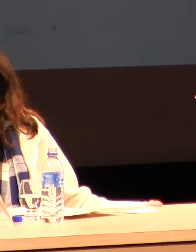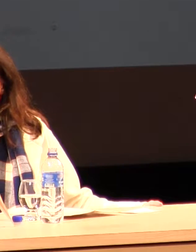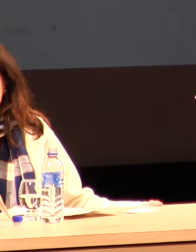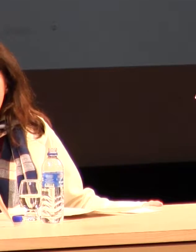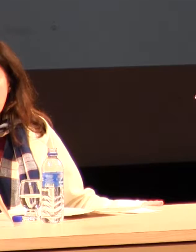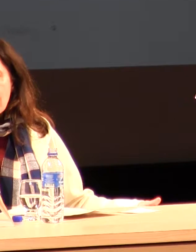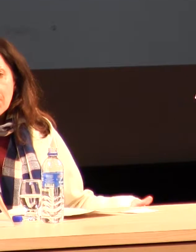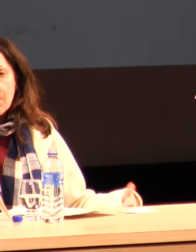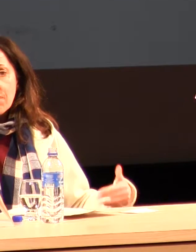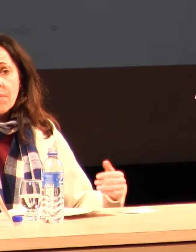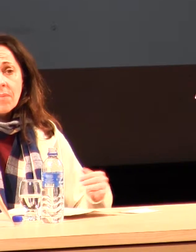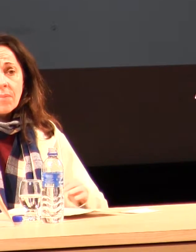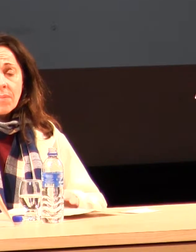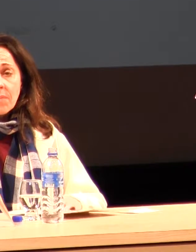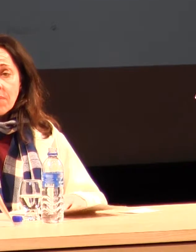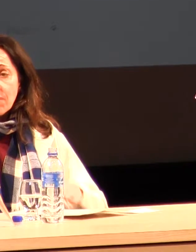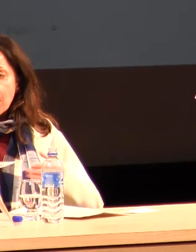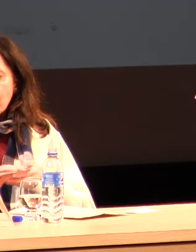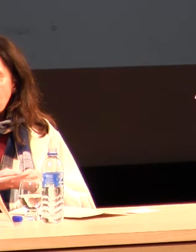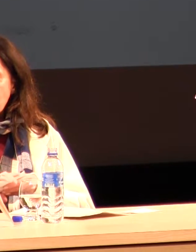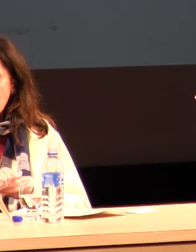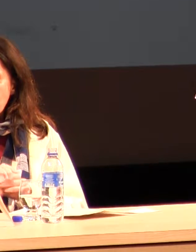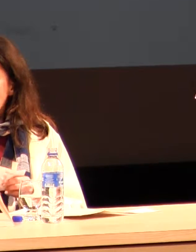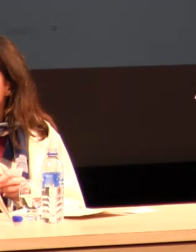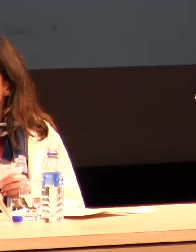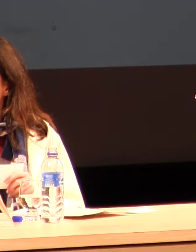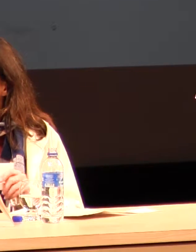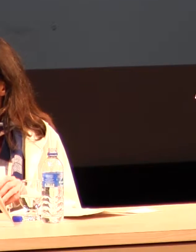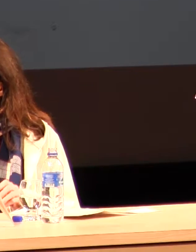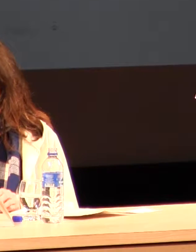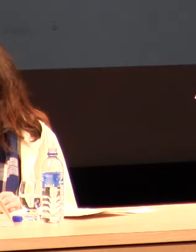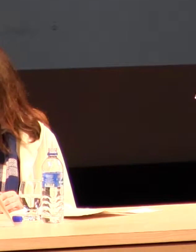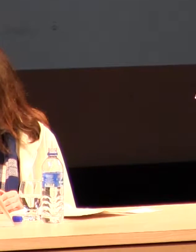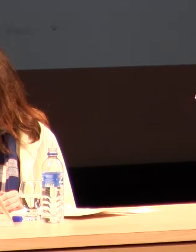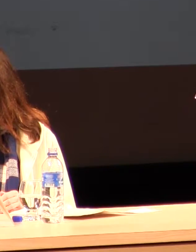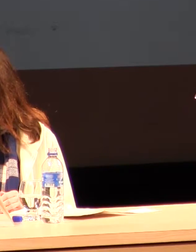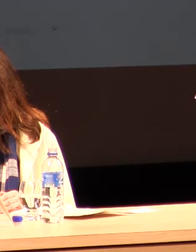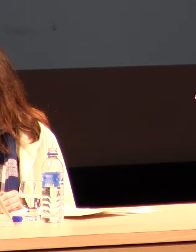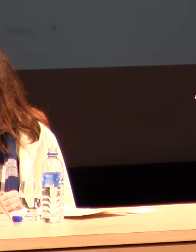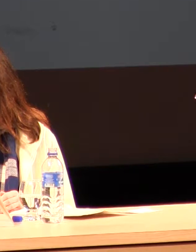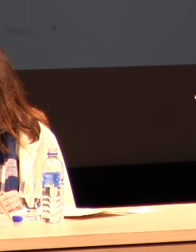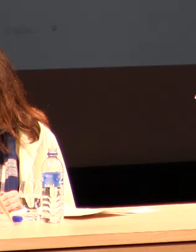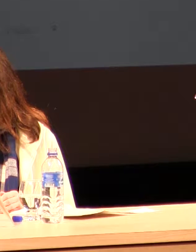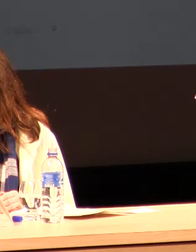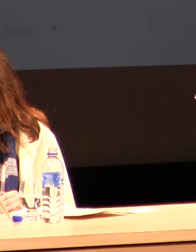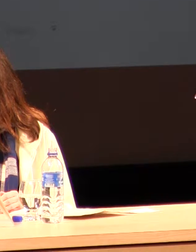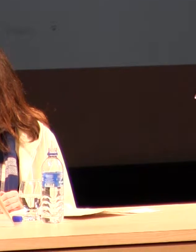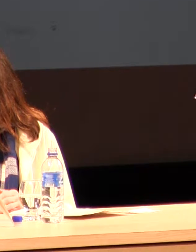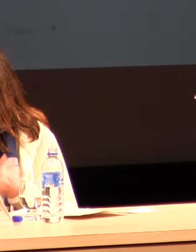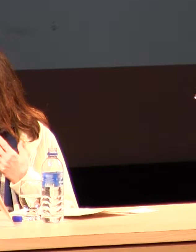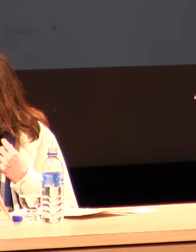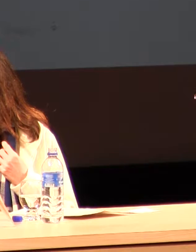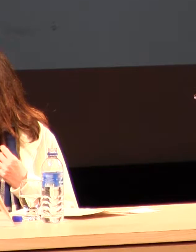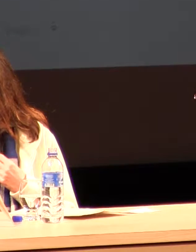dizer alguma coisa o os meninos e meninas que fazem o